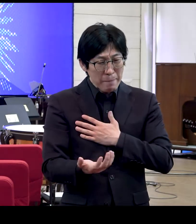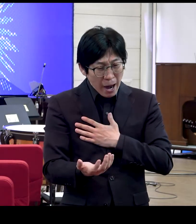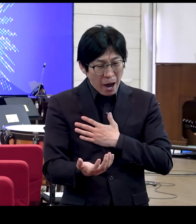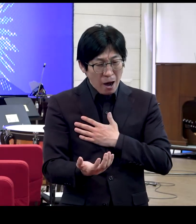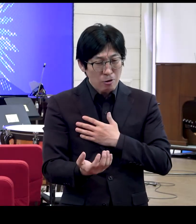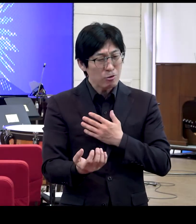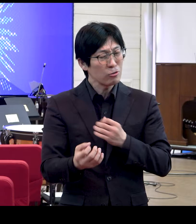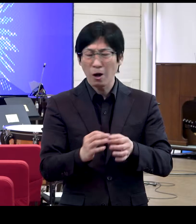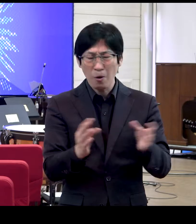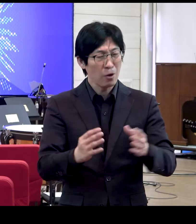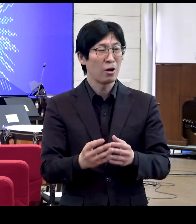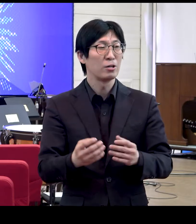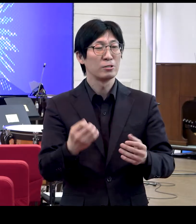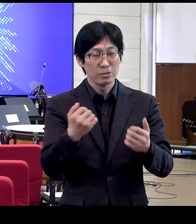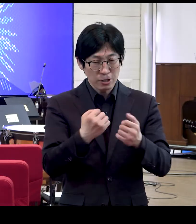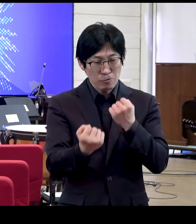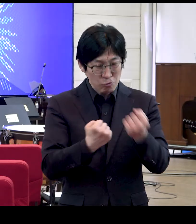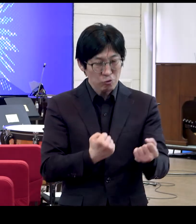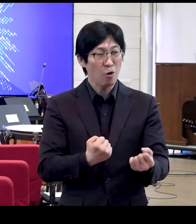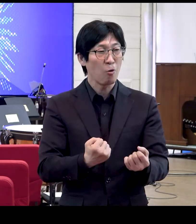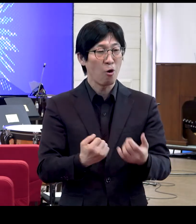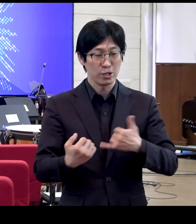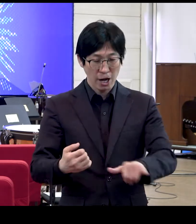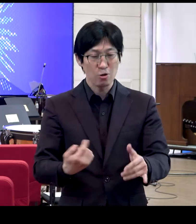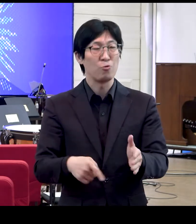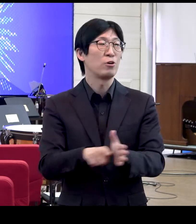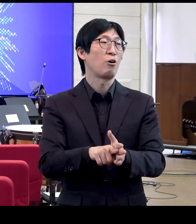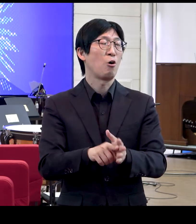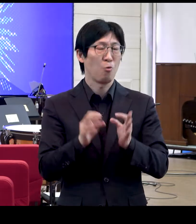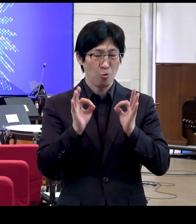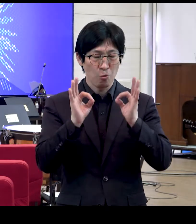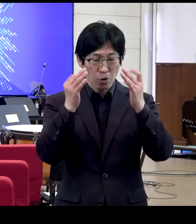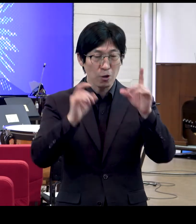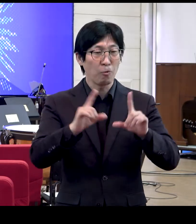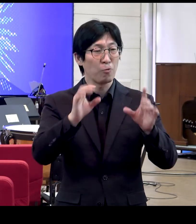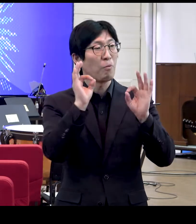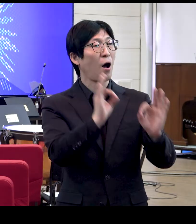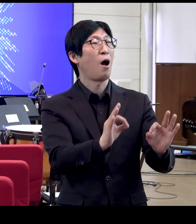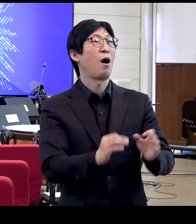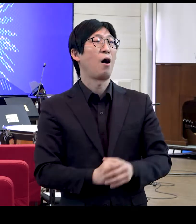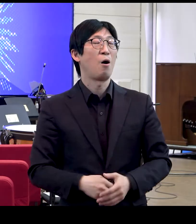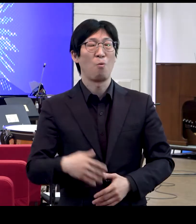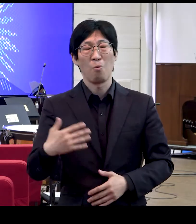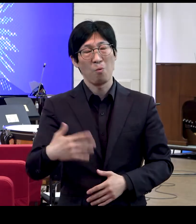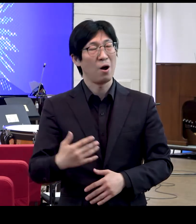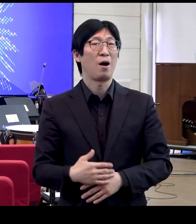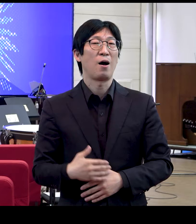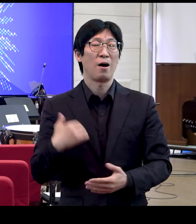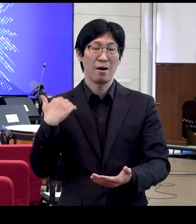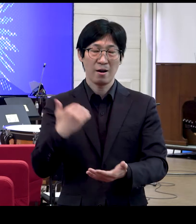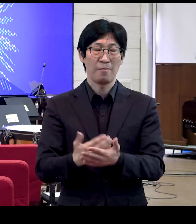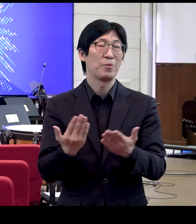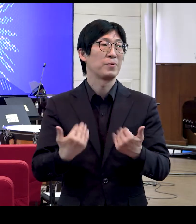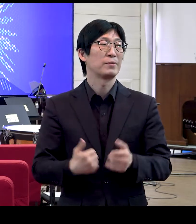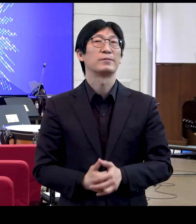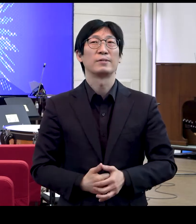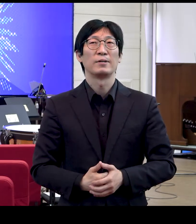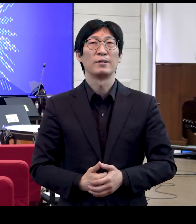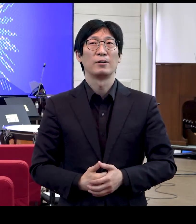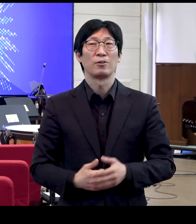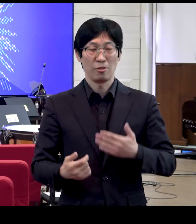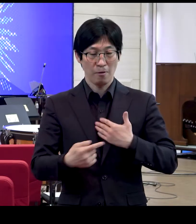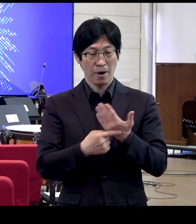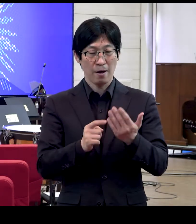없어요. 정말 애를 쓰면서 최선을 다하고 있는 그 모습 보는데 정말 감동이 오더라고요. 그러면서